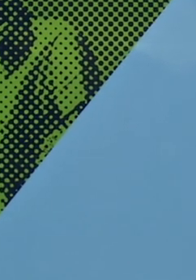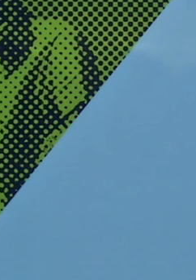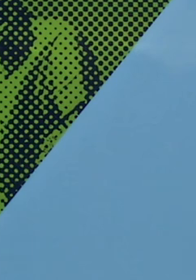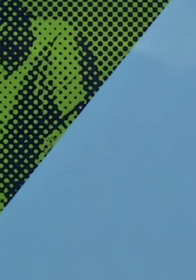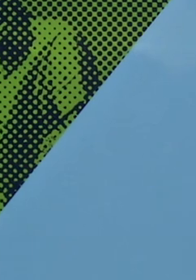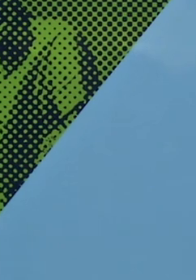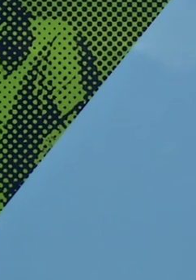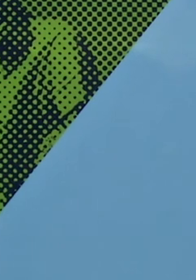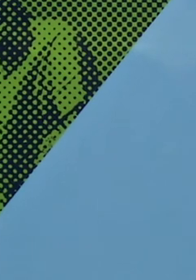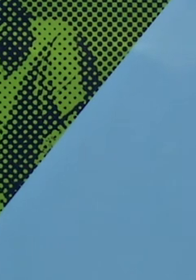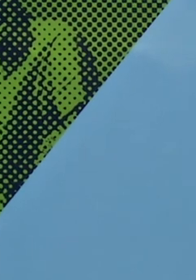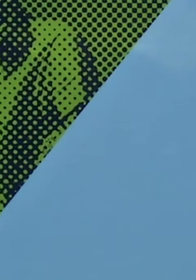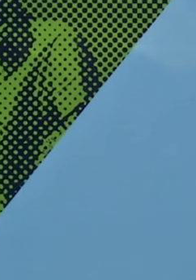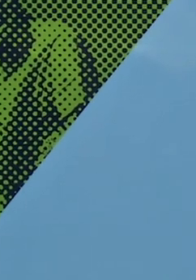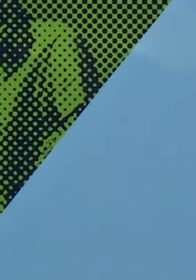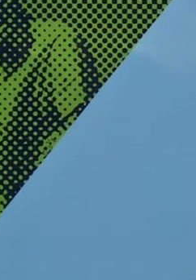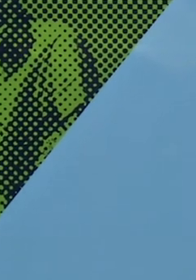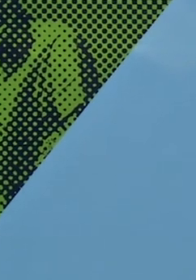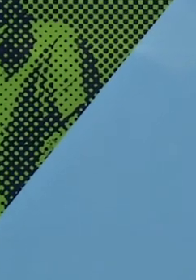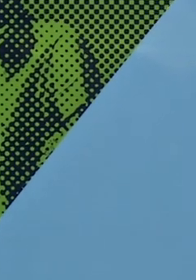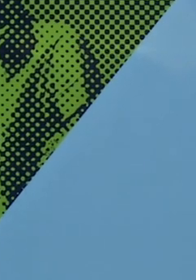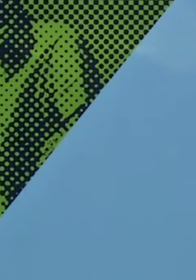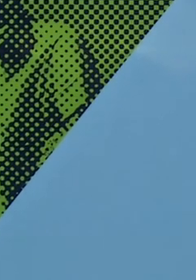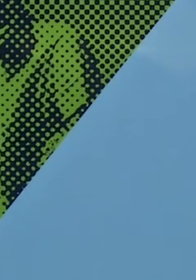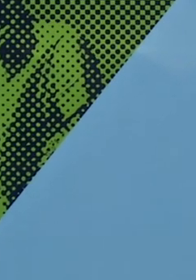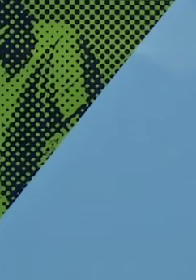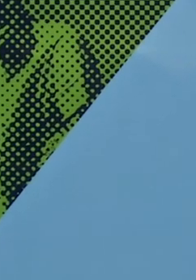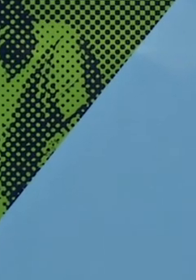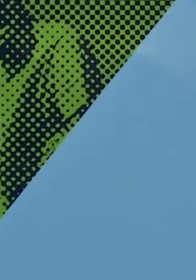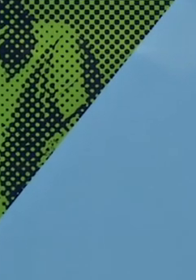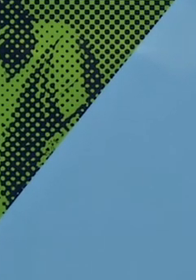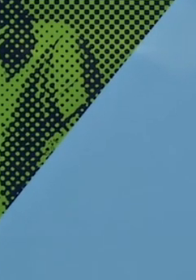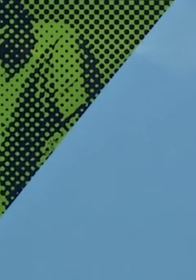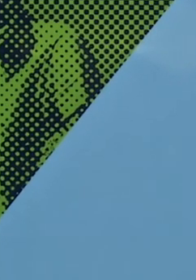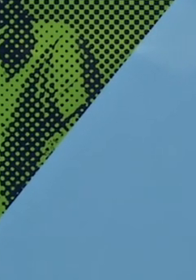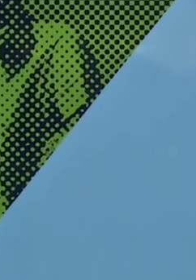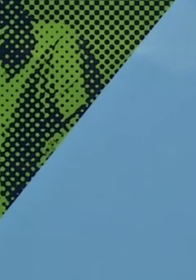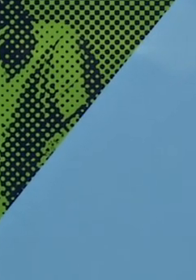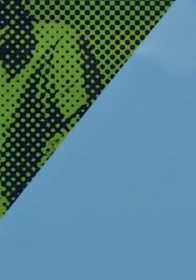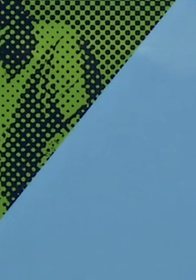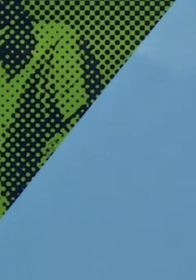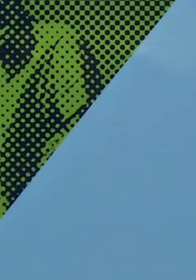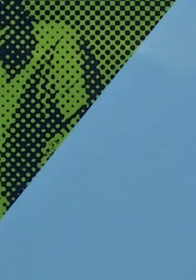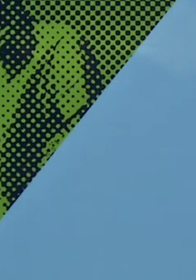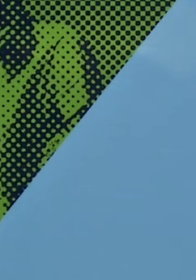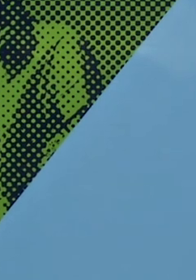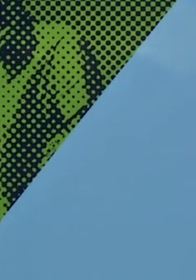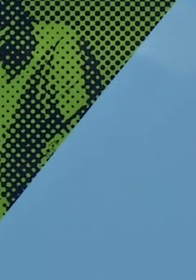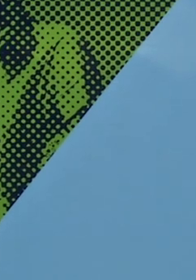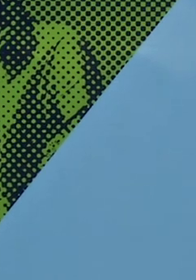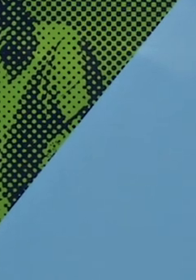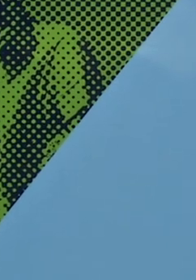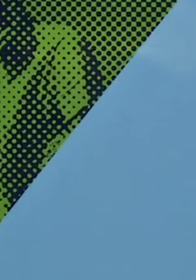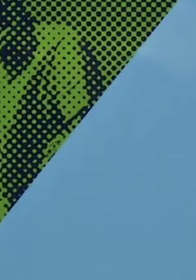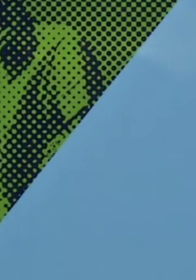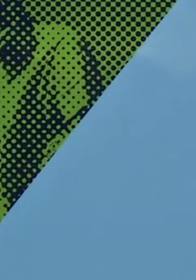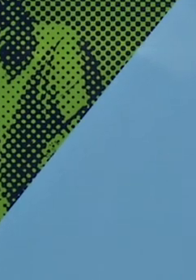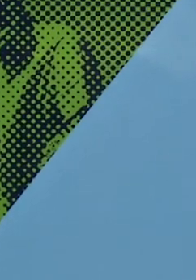på vilka möjligheter har vi, inte vilka hinder har vi, vilka möjligheter har vi både inom vår region och visar vi resten av världen.